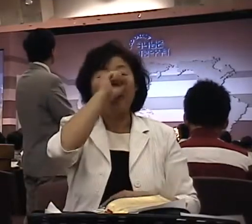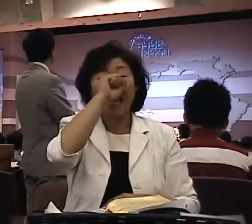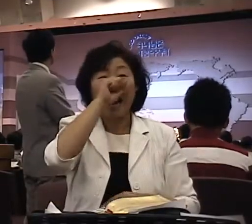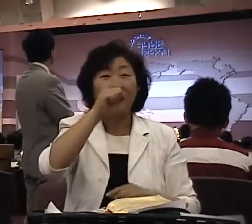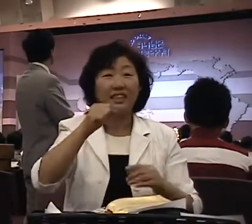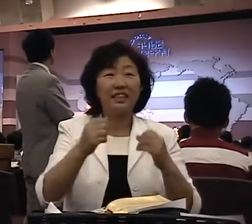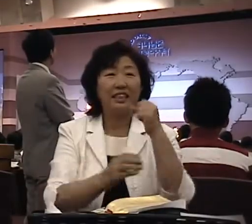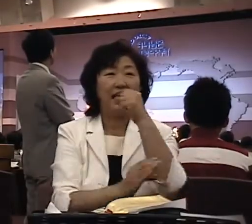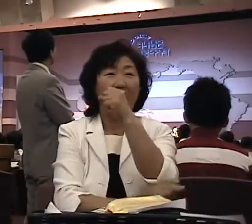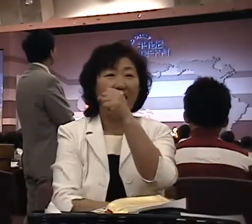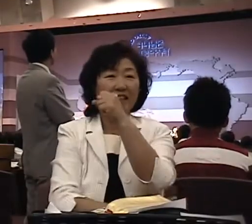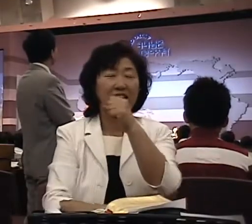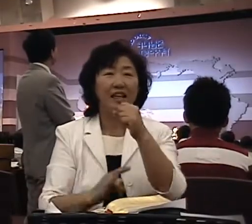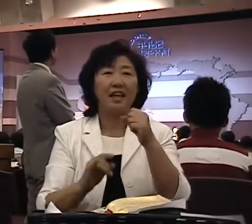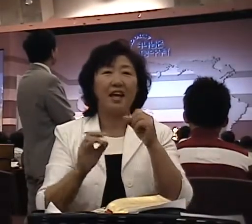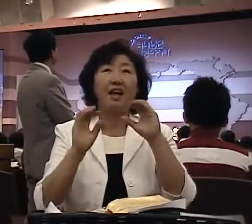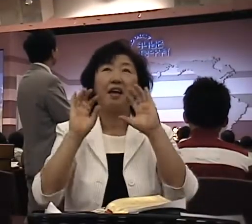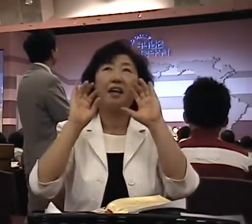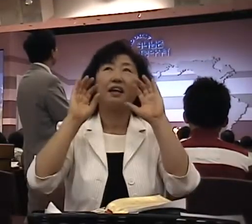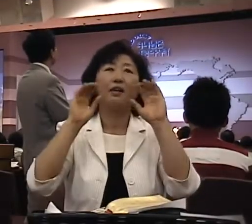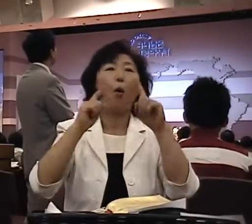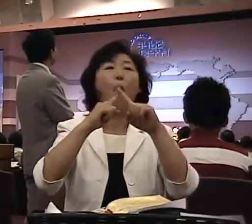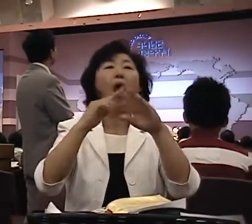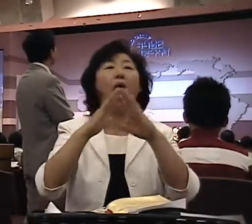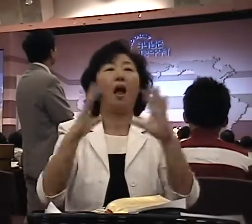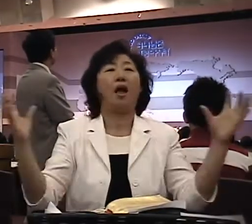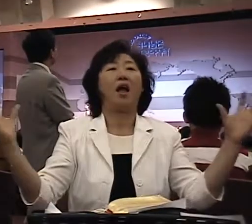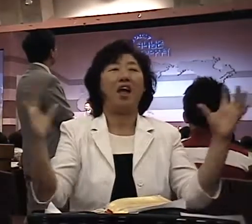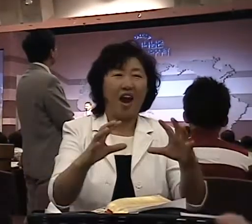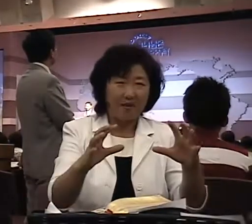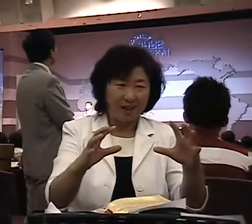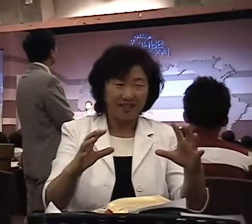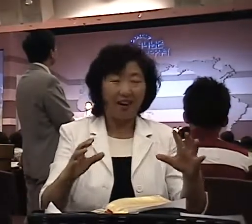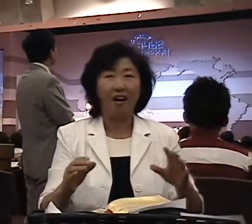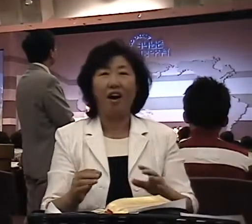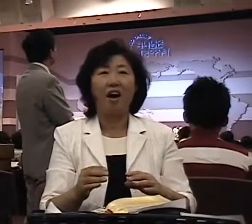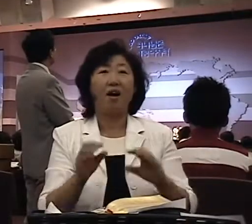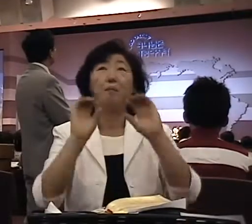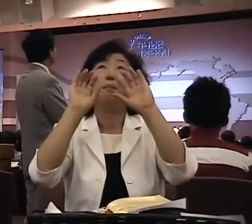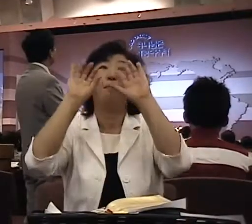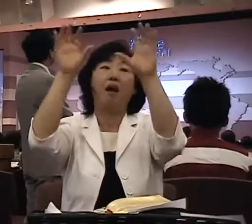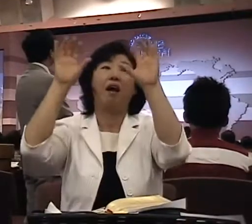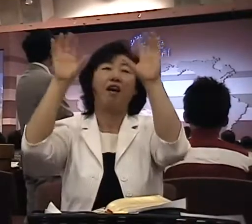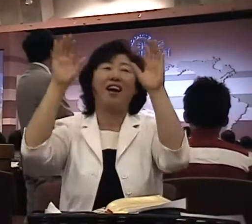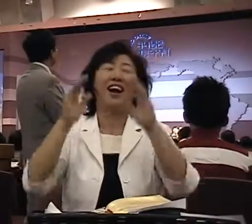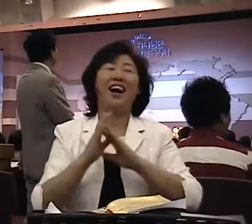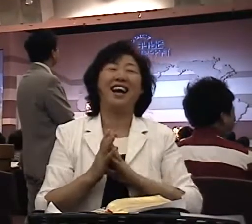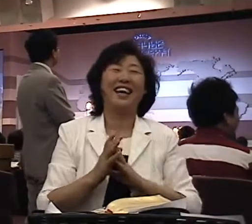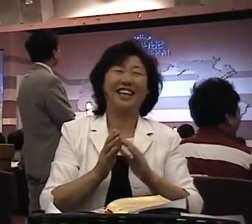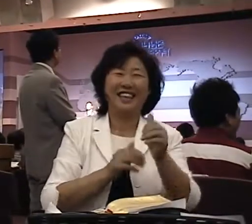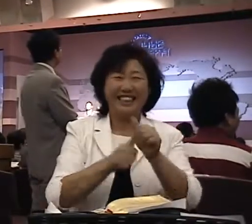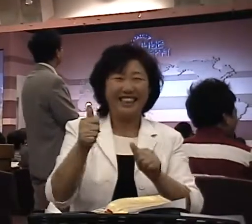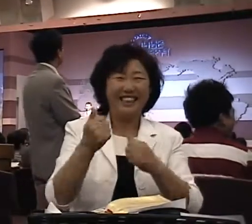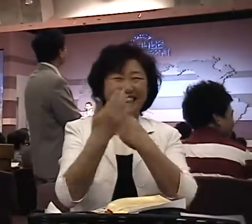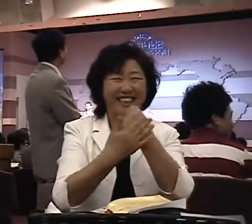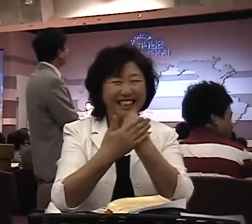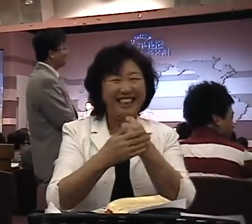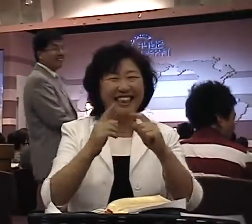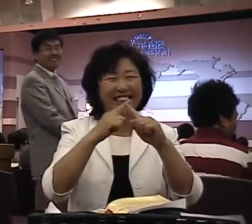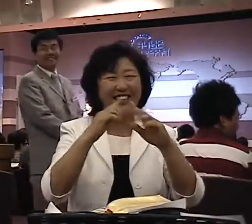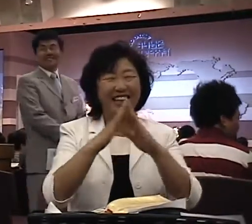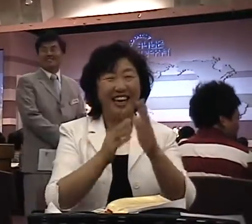주변에 작은 교회들을 누르고 구성했으면 제가 혼을 내려고 했는데요. 은혜 한인교회가 이겼답니다.